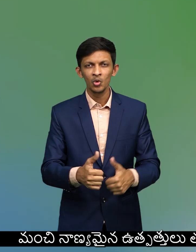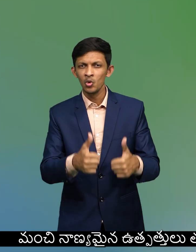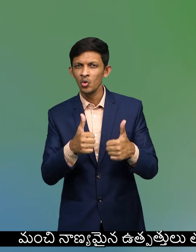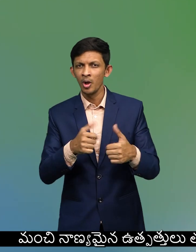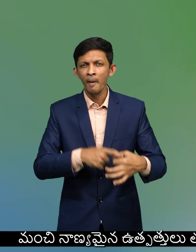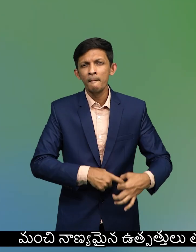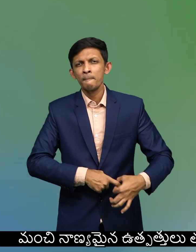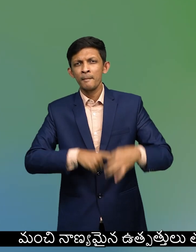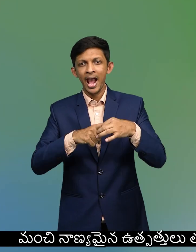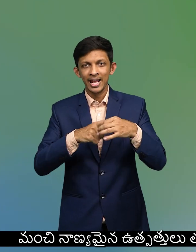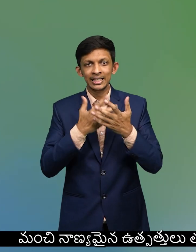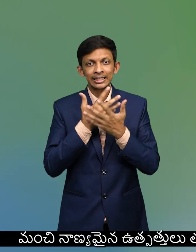ఉత్పత్తి చేయబడుతున్నాయి.